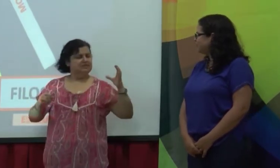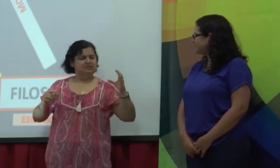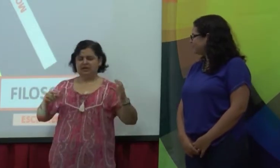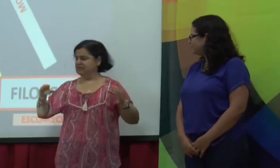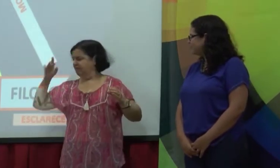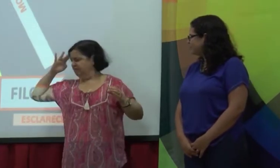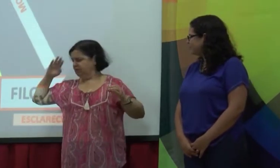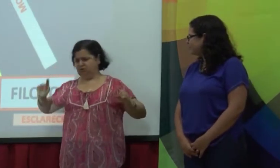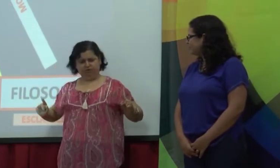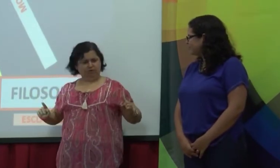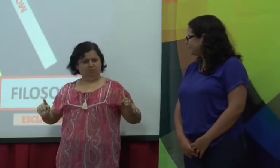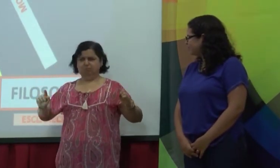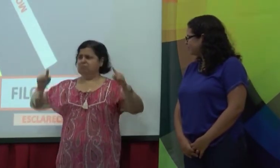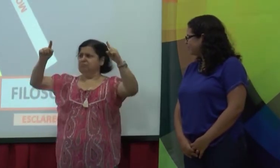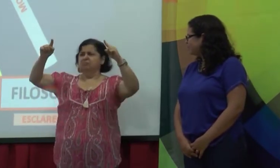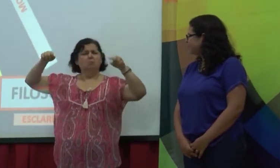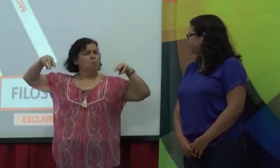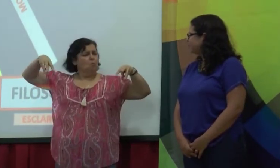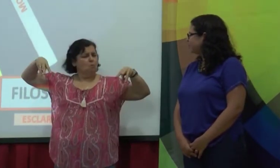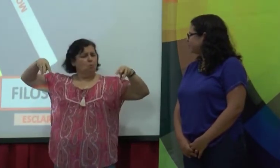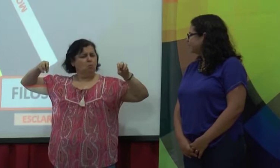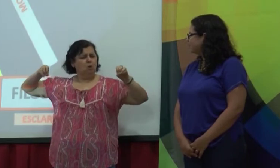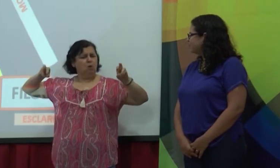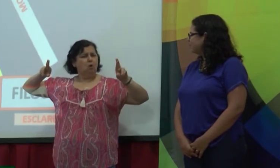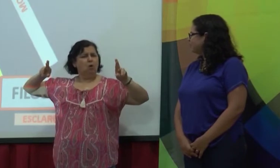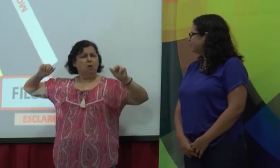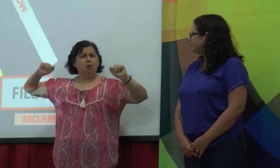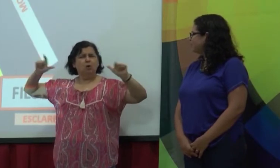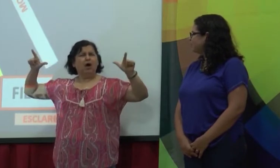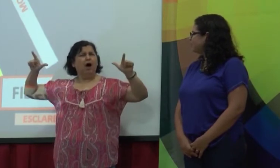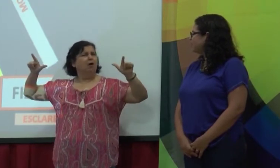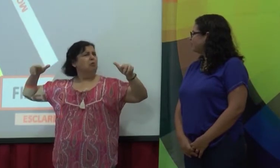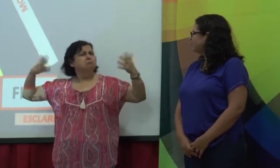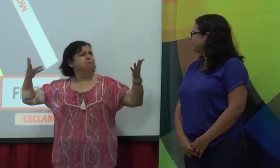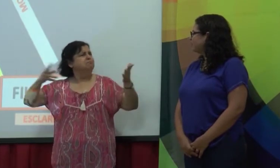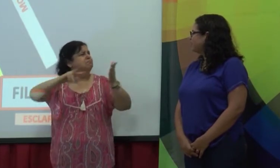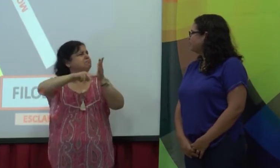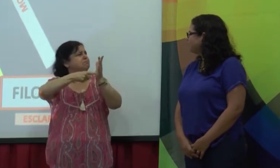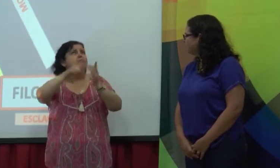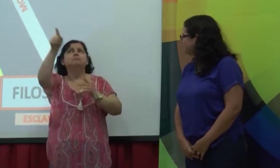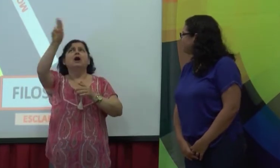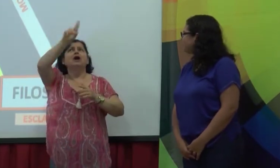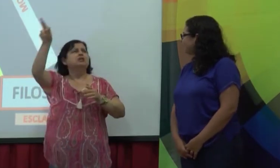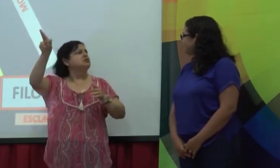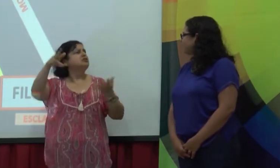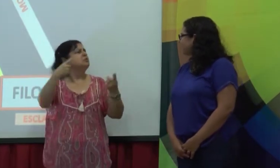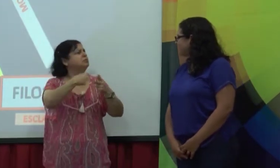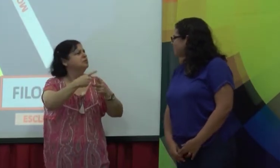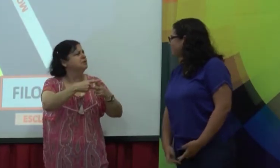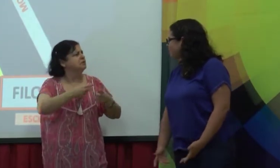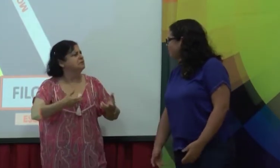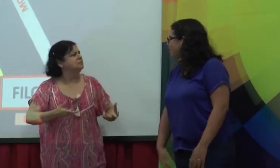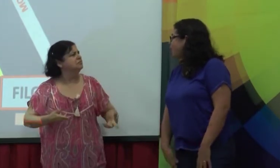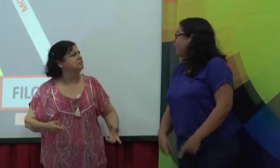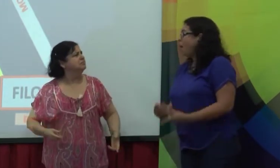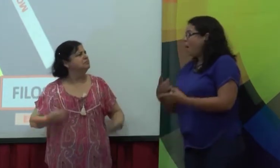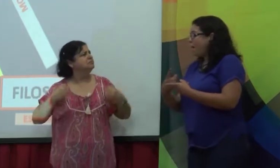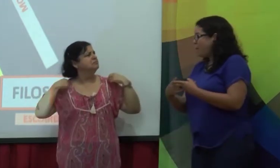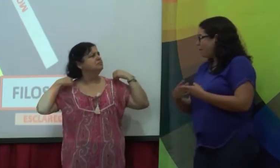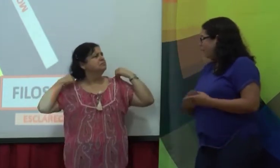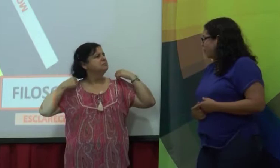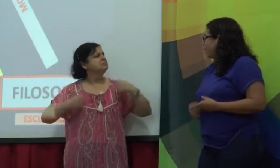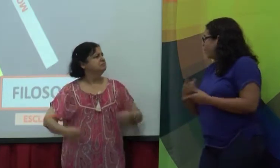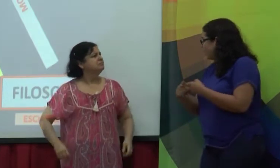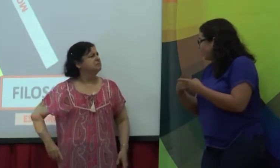você, ciência e filosofia se erguem para a moral? Por que chega